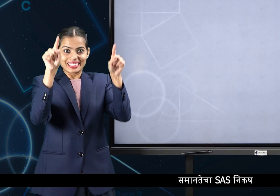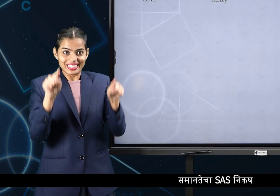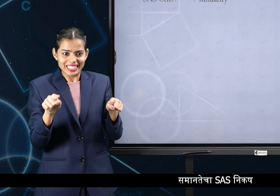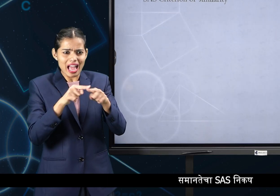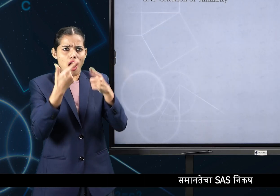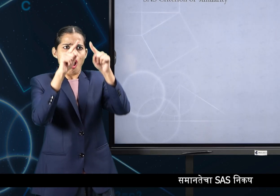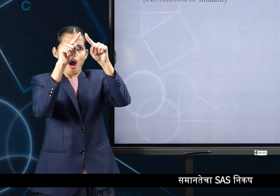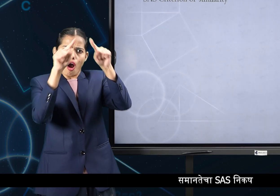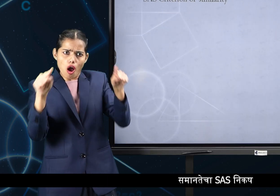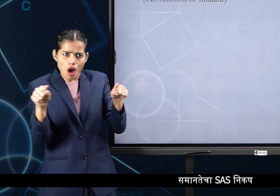समानतेचे SAS निकष.